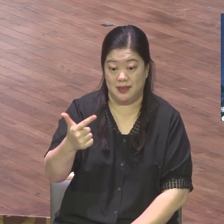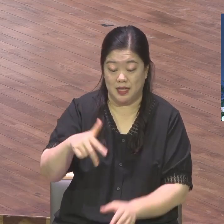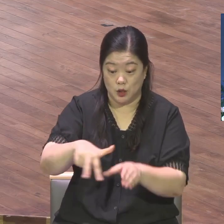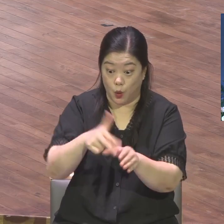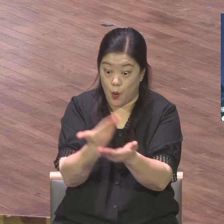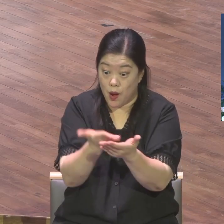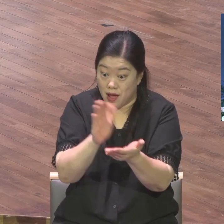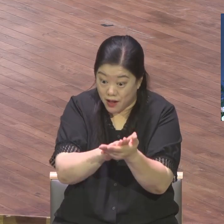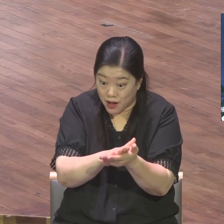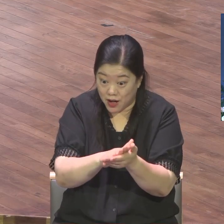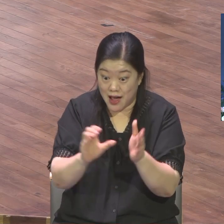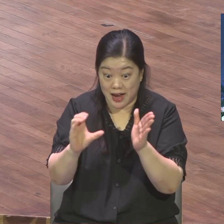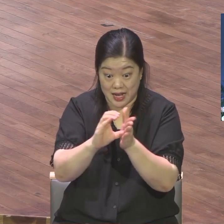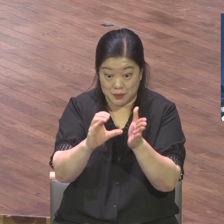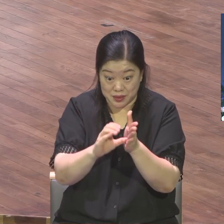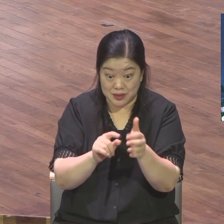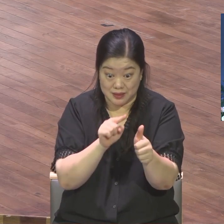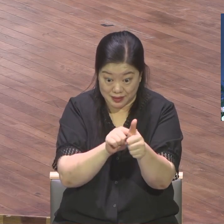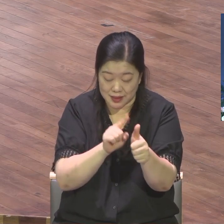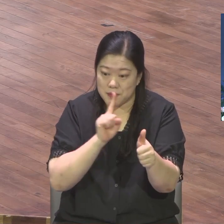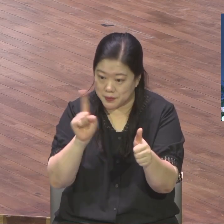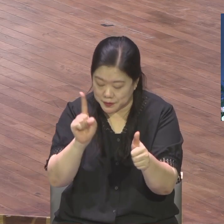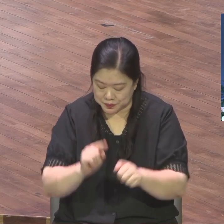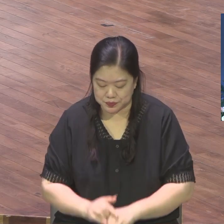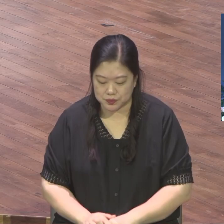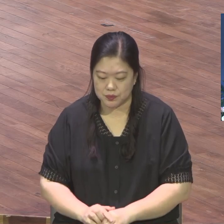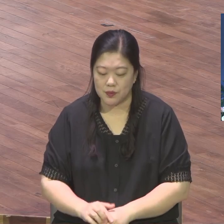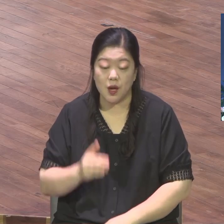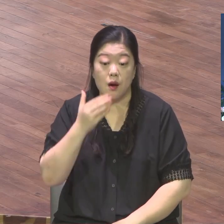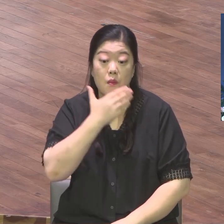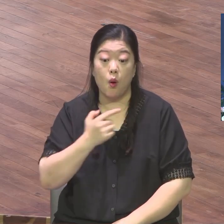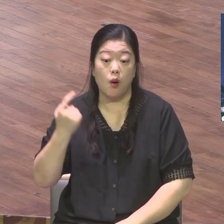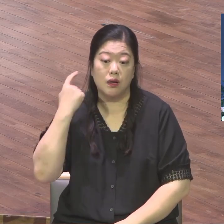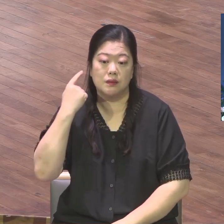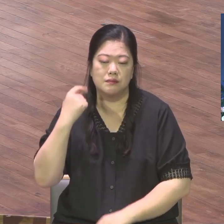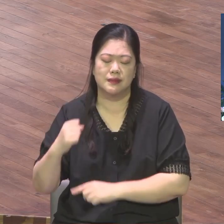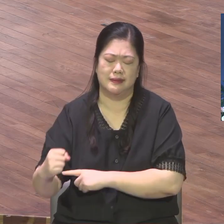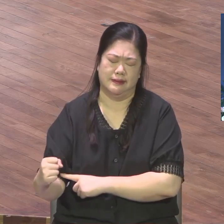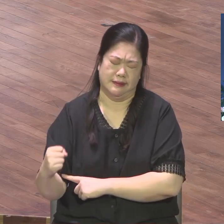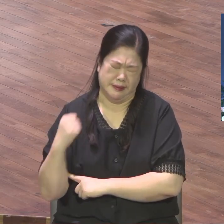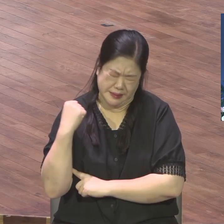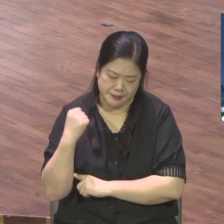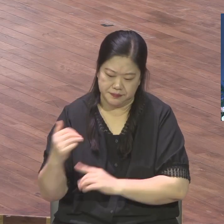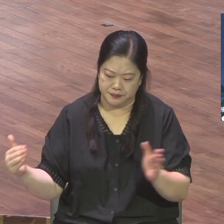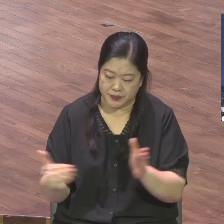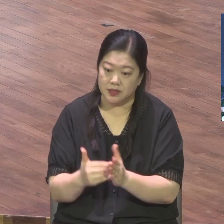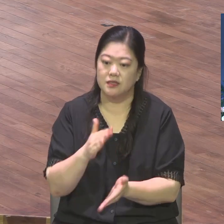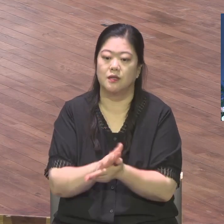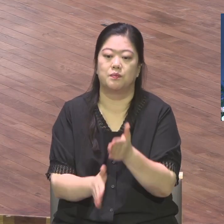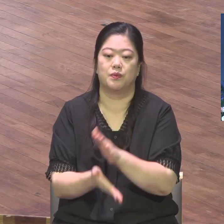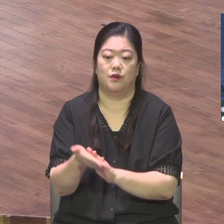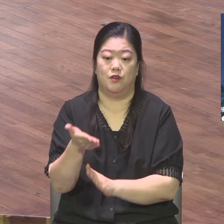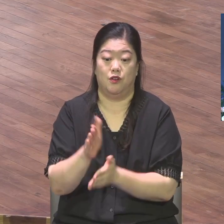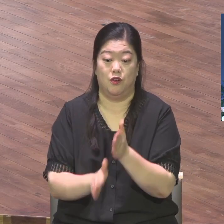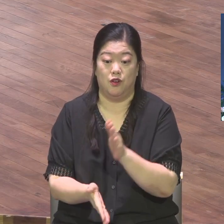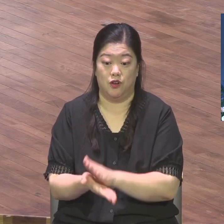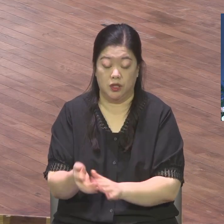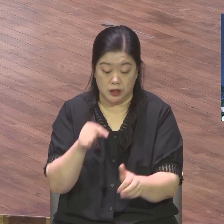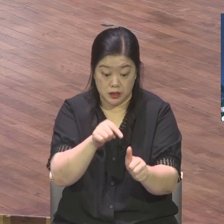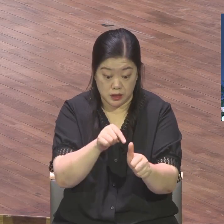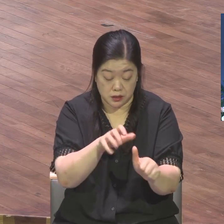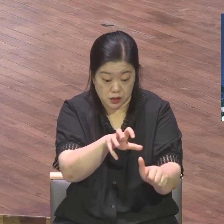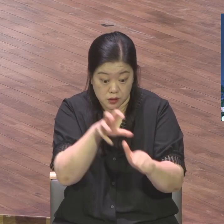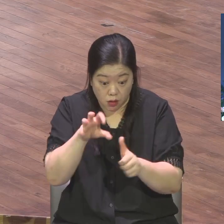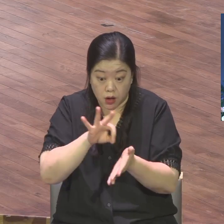하나 그랬어요. 복음의 능력은 말씀의 능력은 무한 하나. 그 효염은